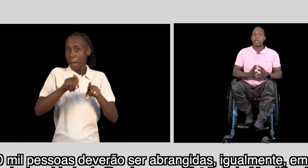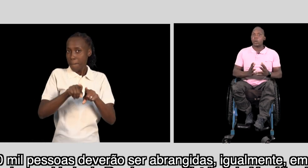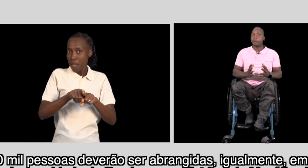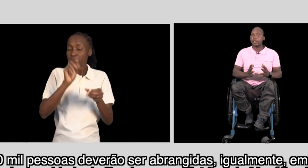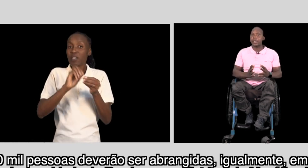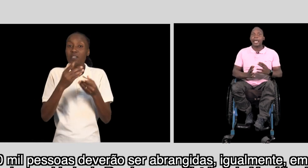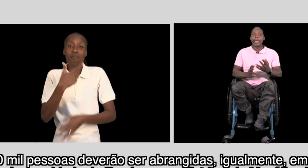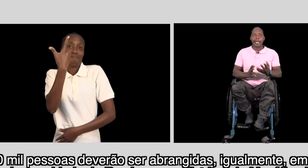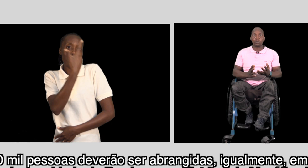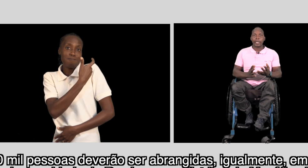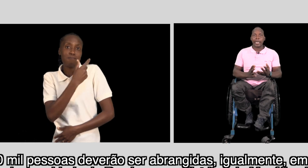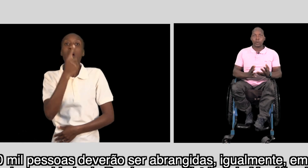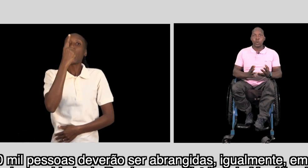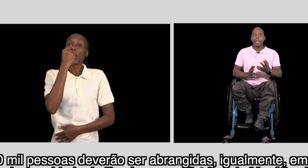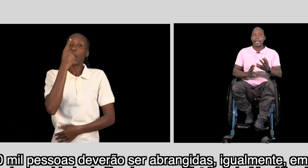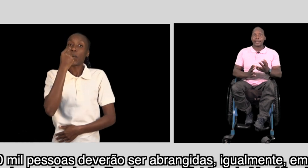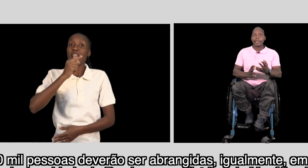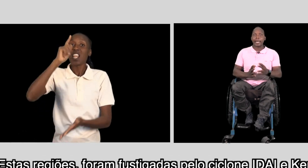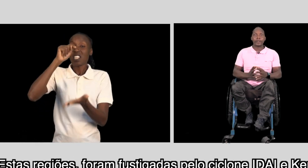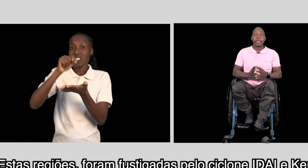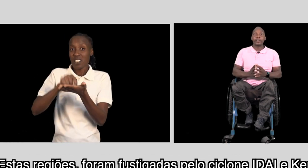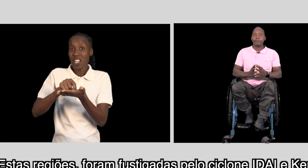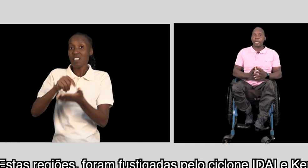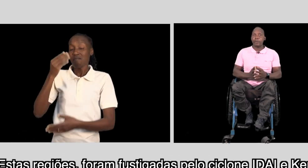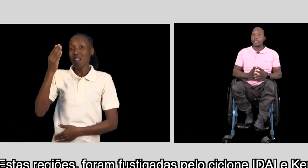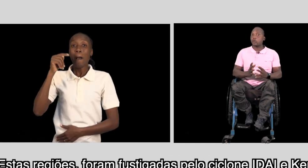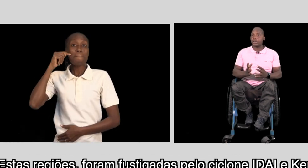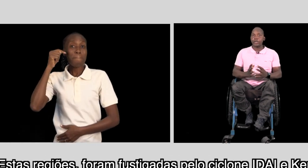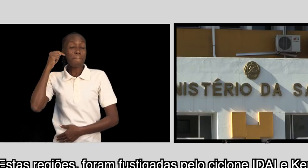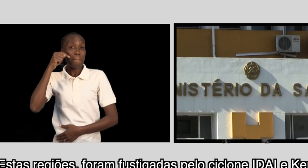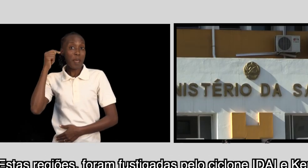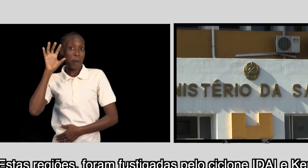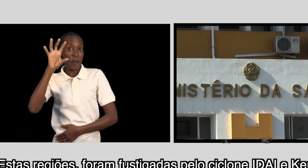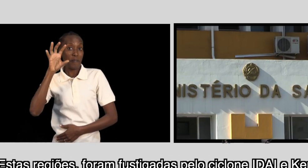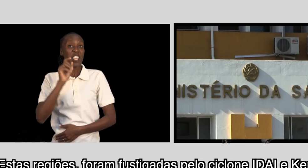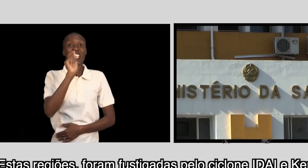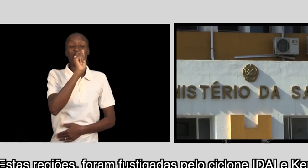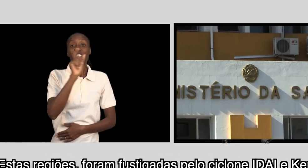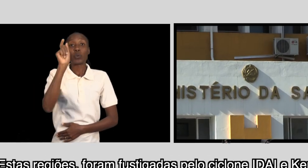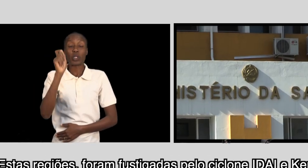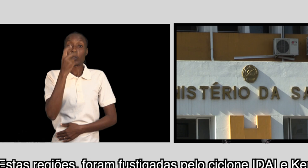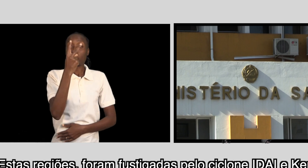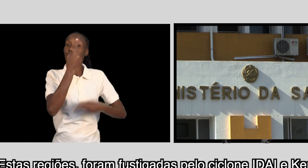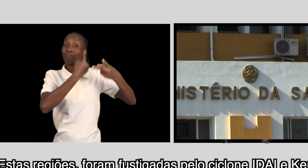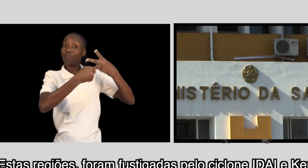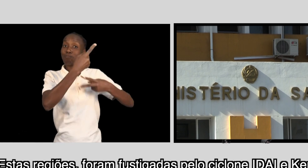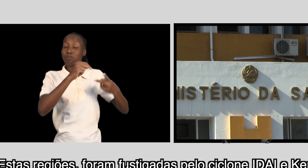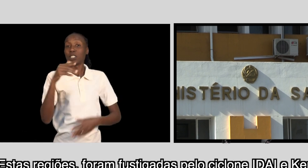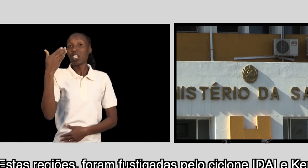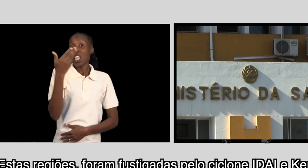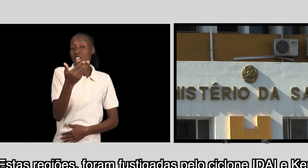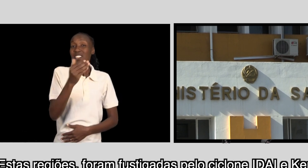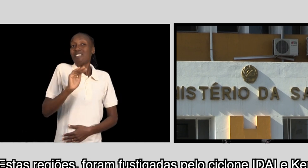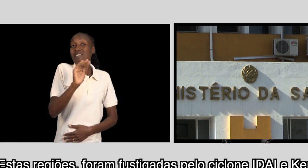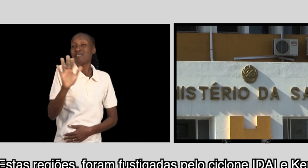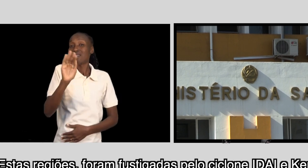e nos distritos de Mucuf e Metus. Estas regiões foram fustigadas pelo ciclone Idai e Kennedy nos meses